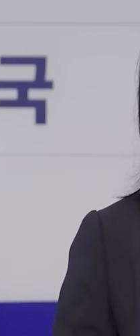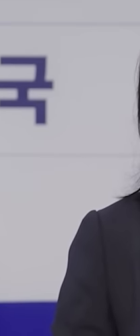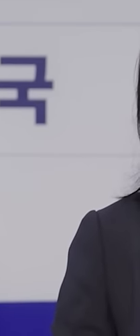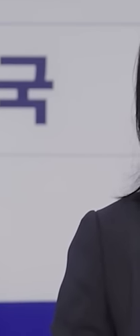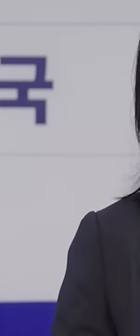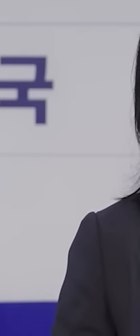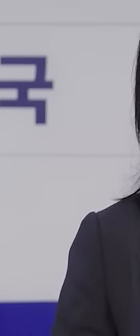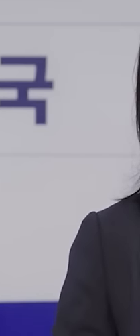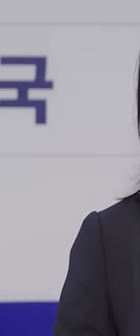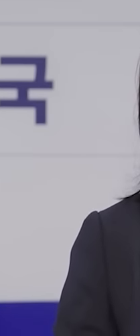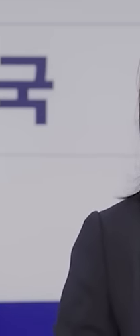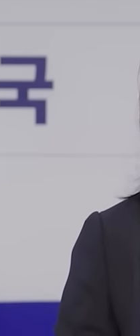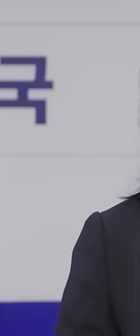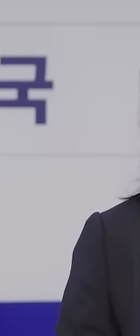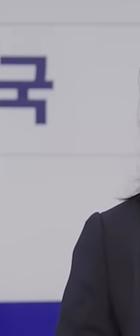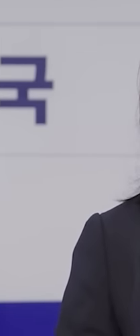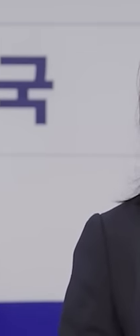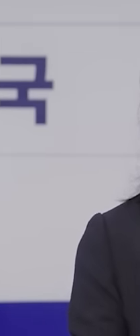네.